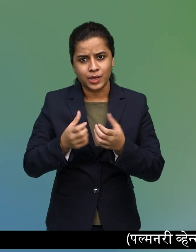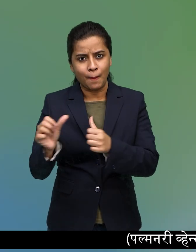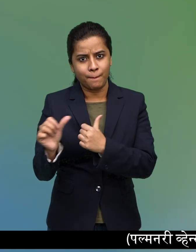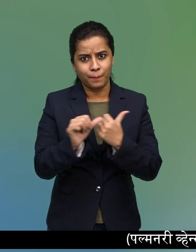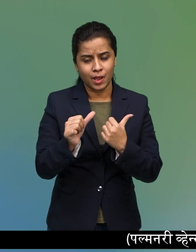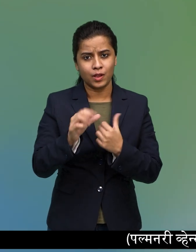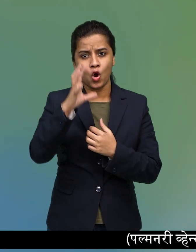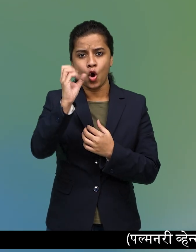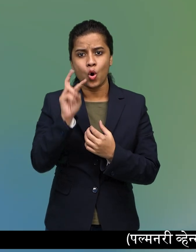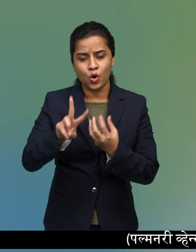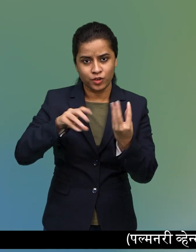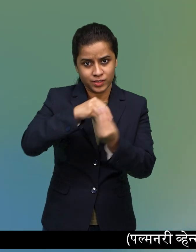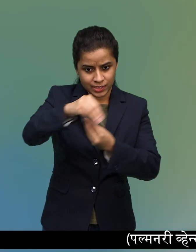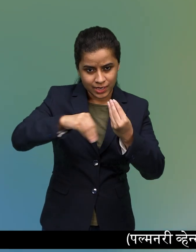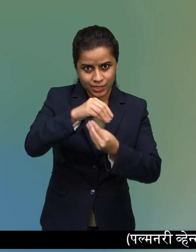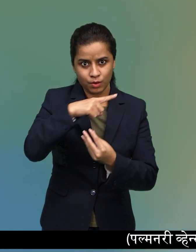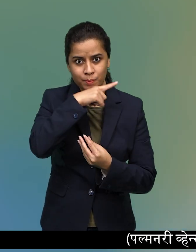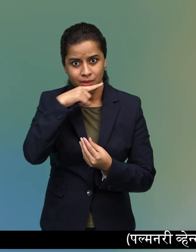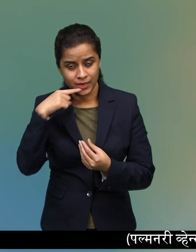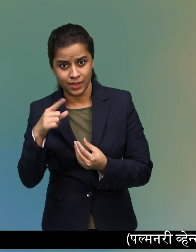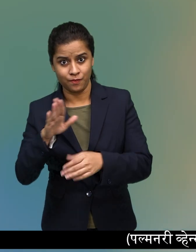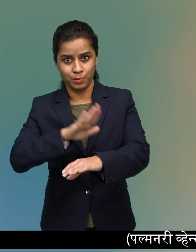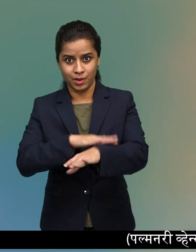पल्मिनरी व्हेन्स डाव्या अलिंदामध्ये आणतात.